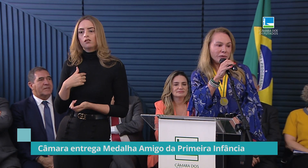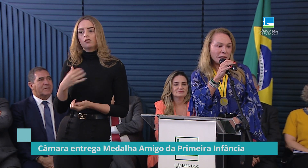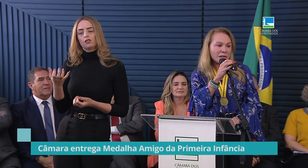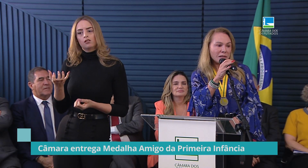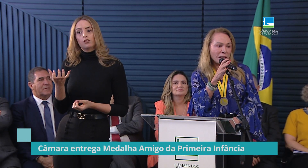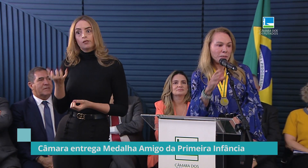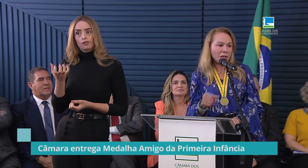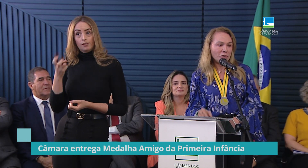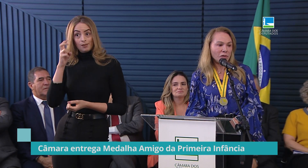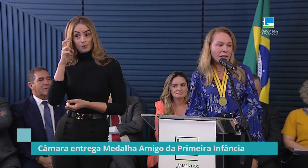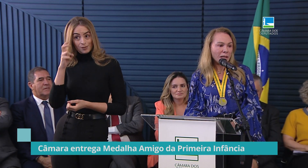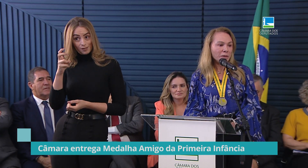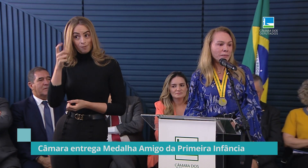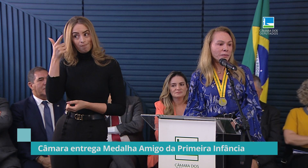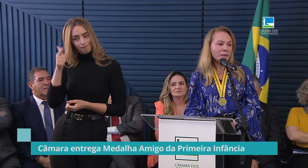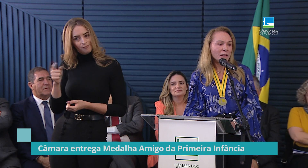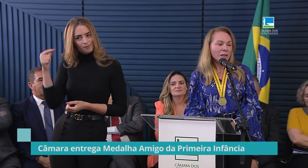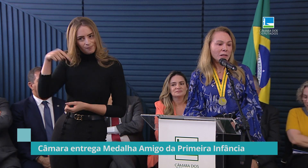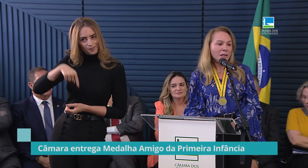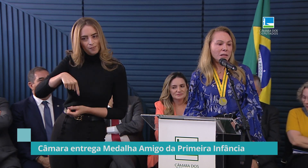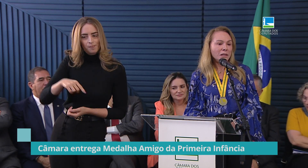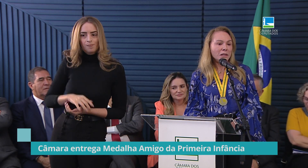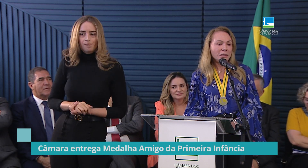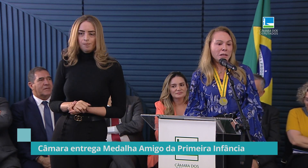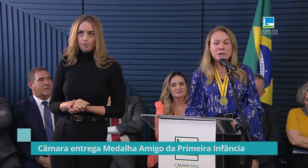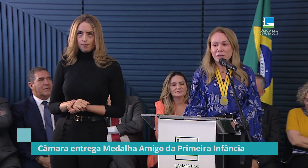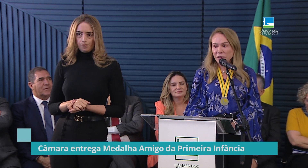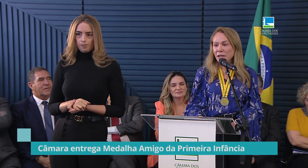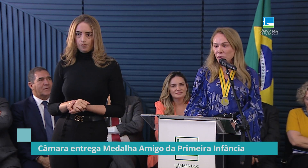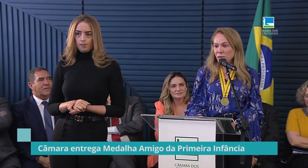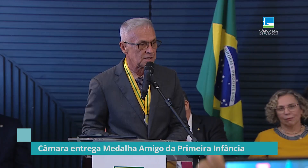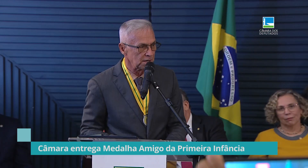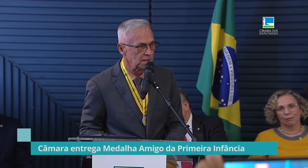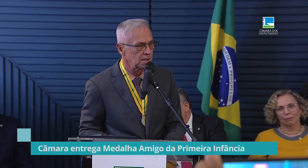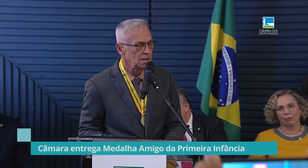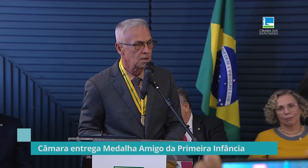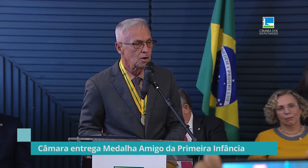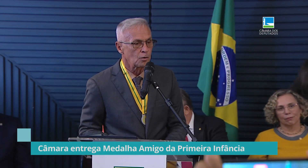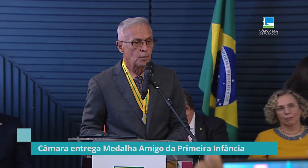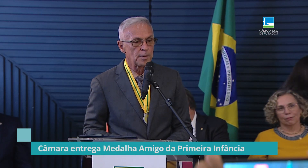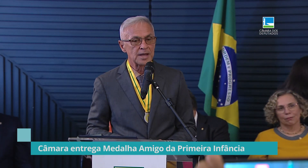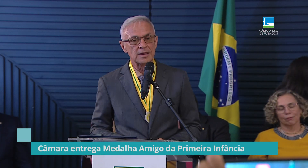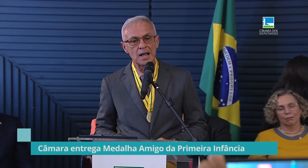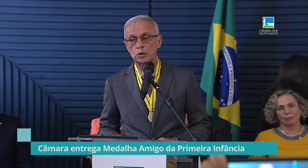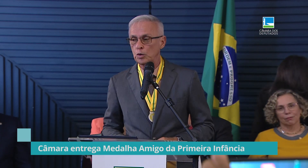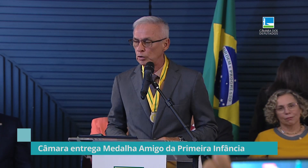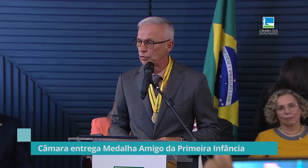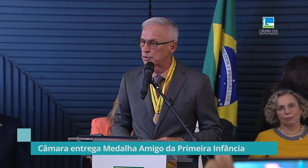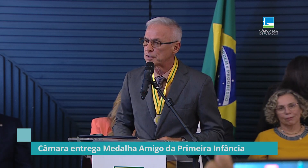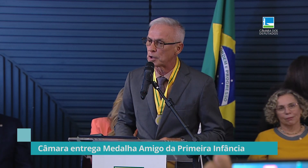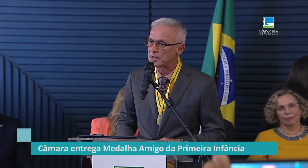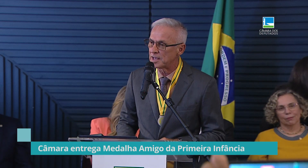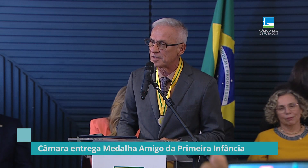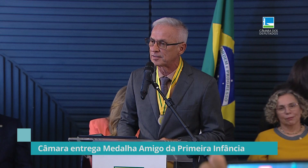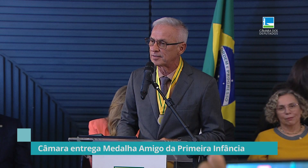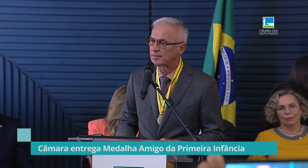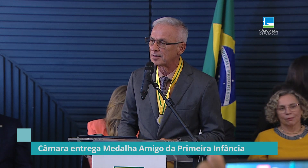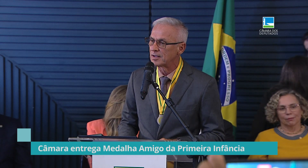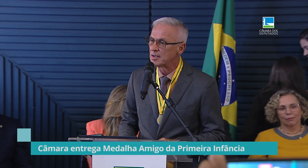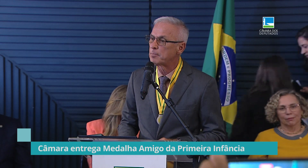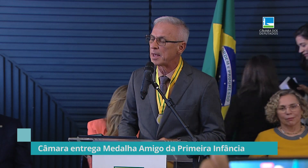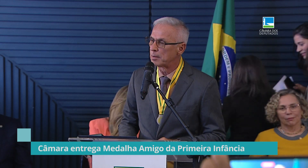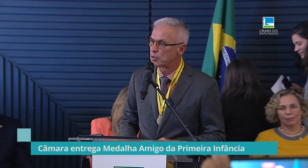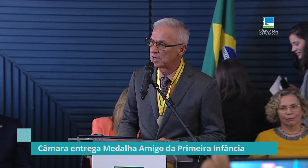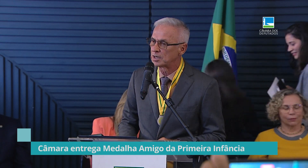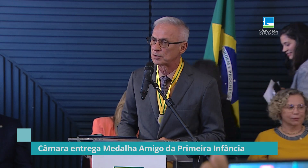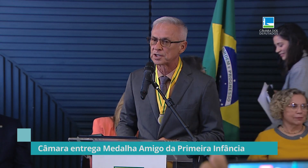que Acolhe, Tereza Surita Guimarães, de Boa Vista, em Roraima. Também foi condecorado o prefeito do município de